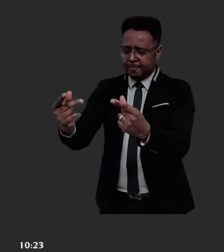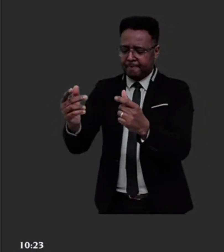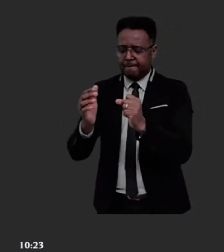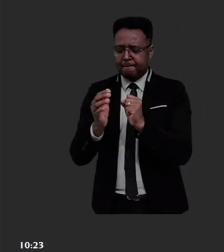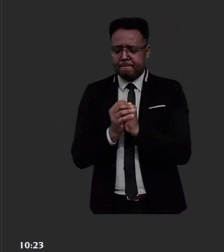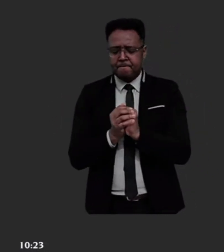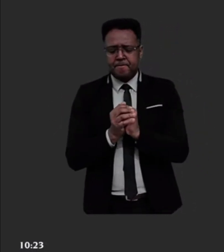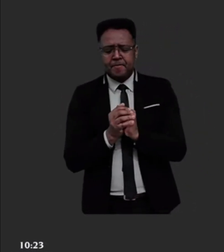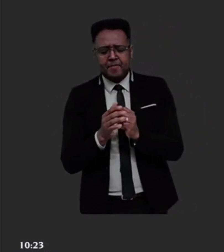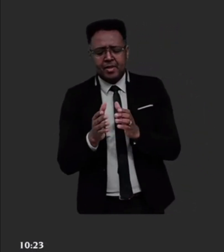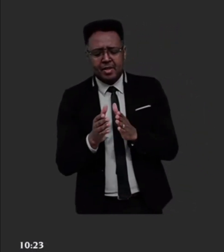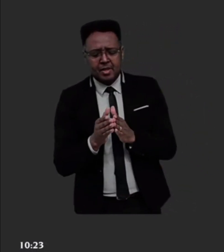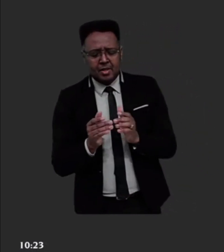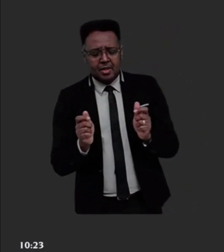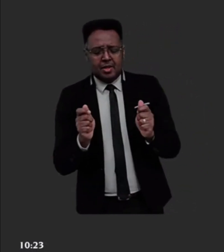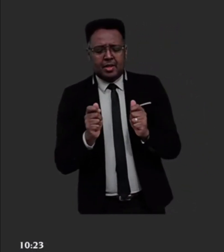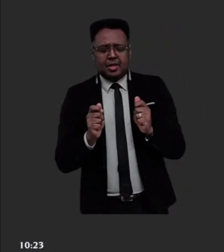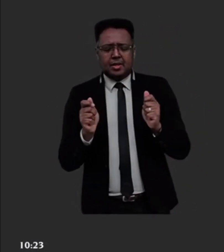Amém.